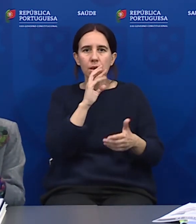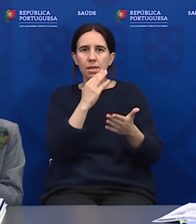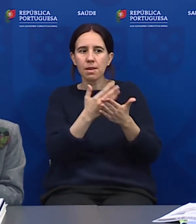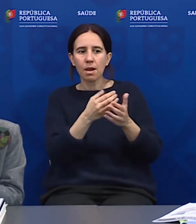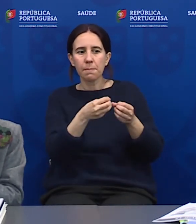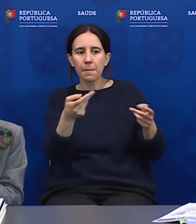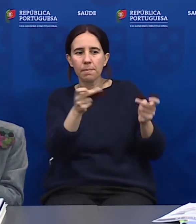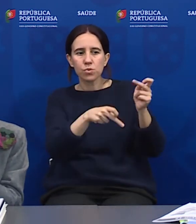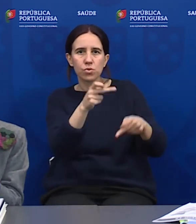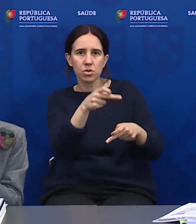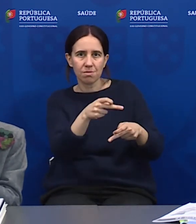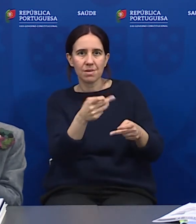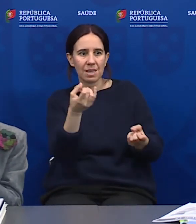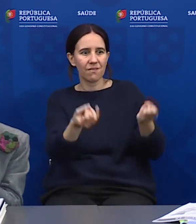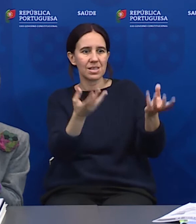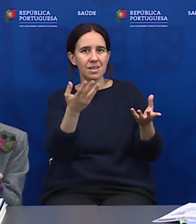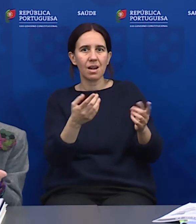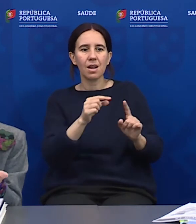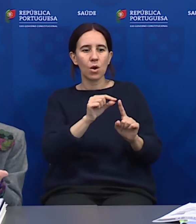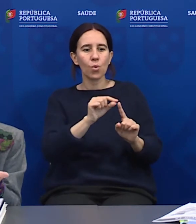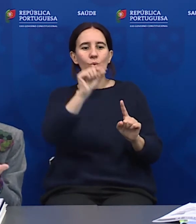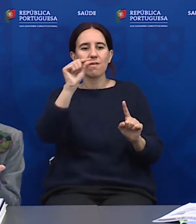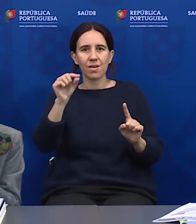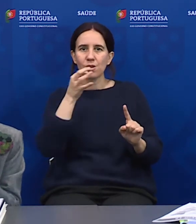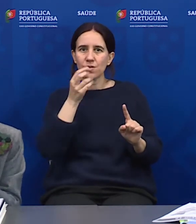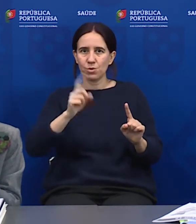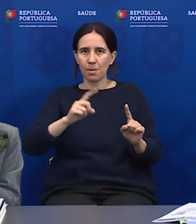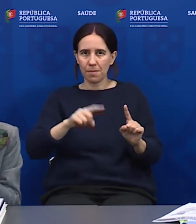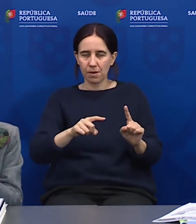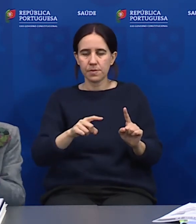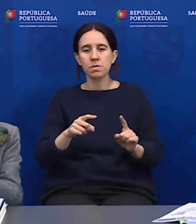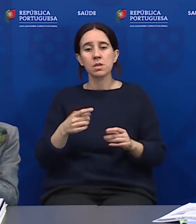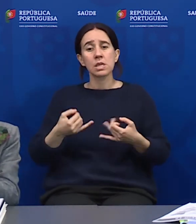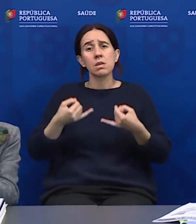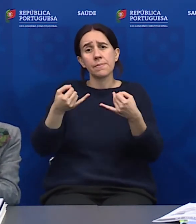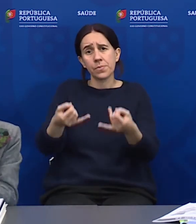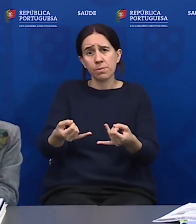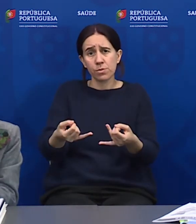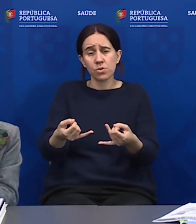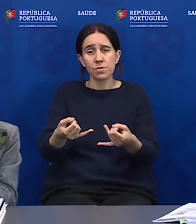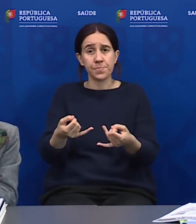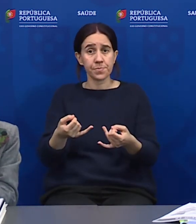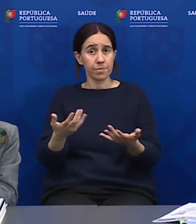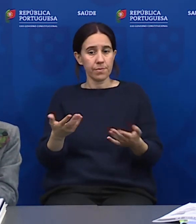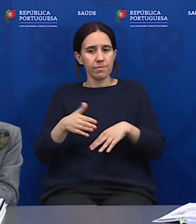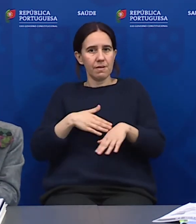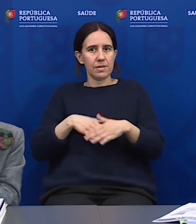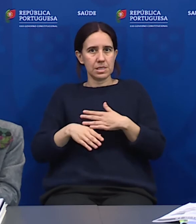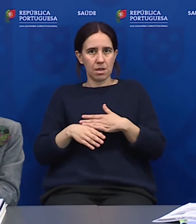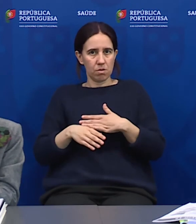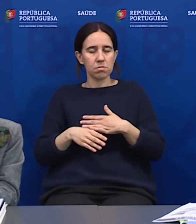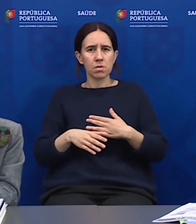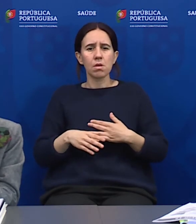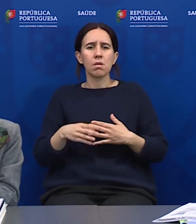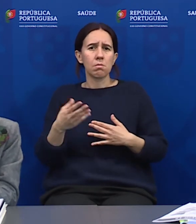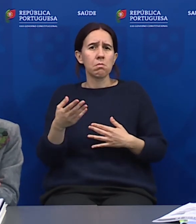potencialmente surgir, a dinâmica da infecção, as tais curvas de que nós tanto falamos, e depois o que é que fizeram? Não